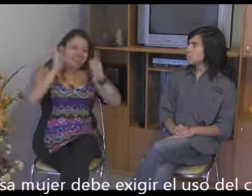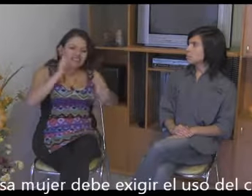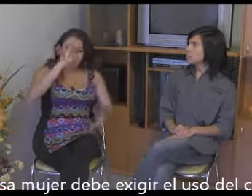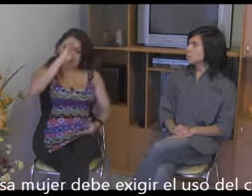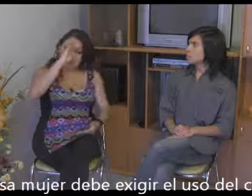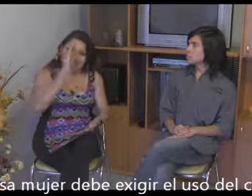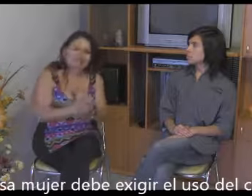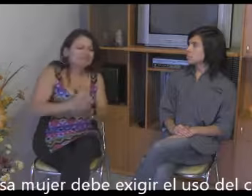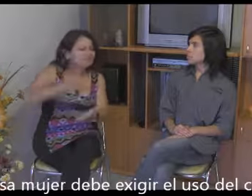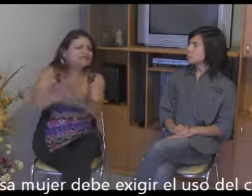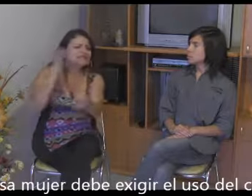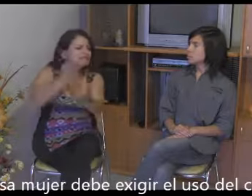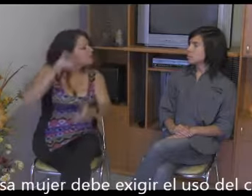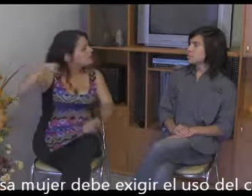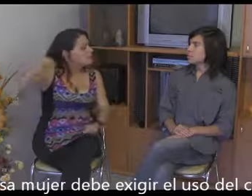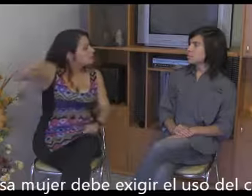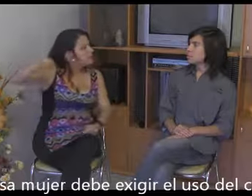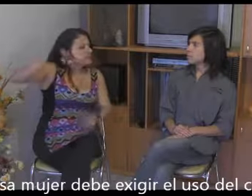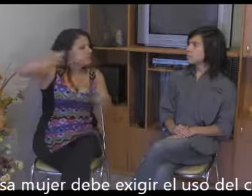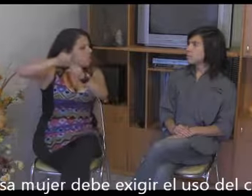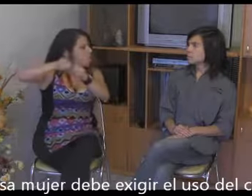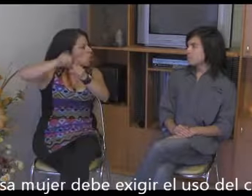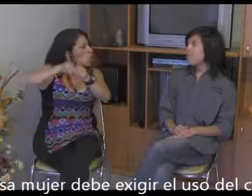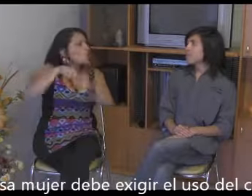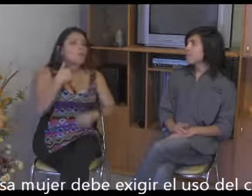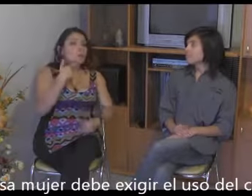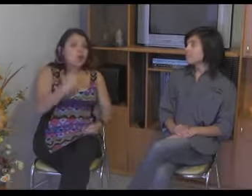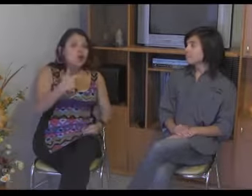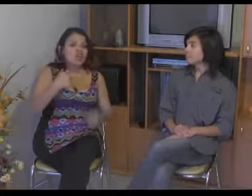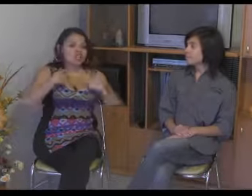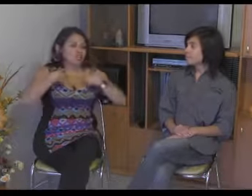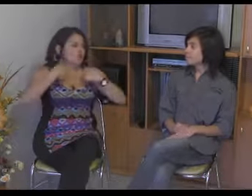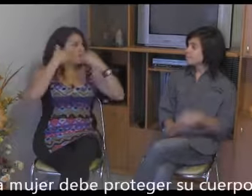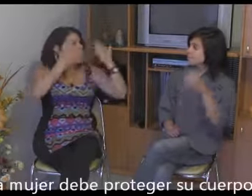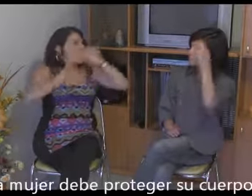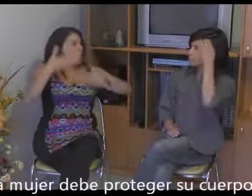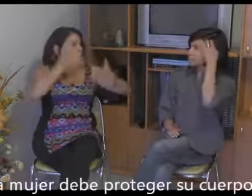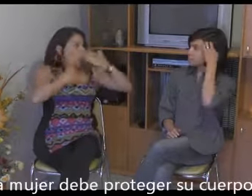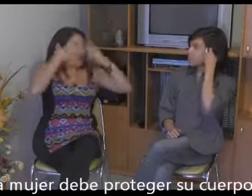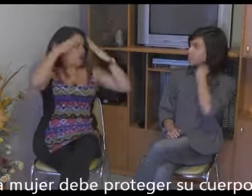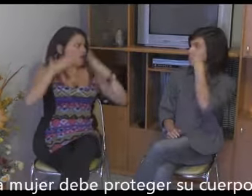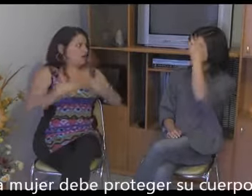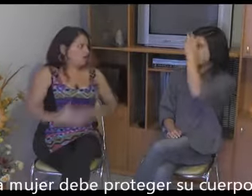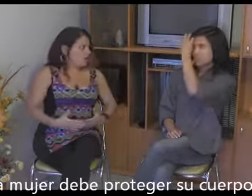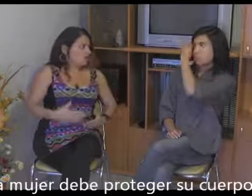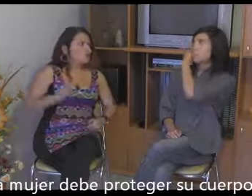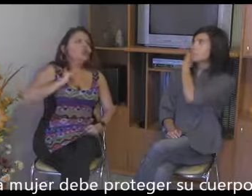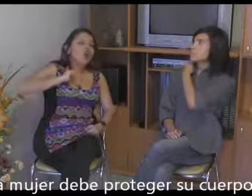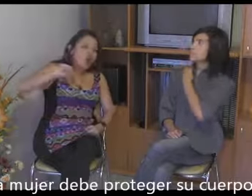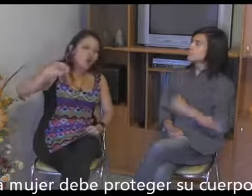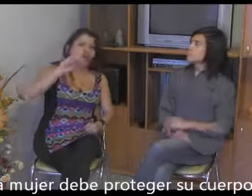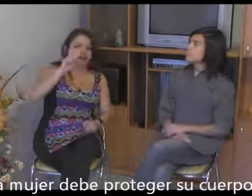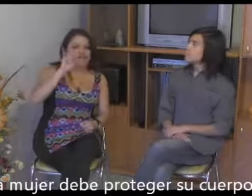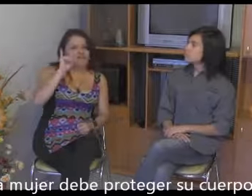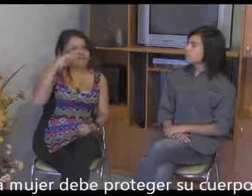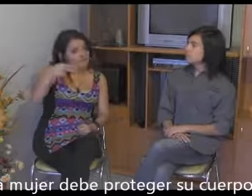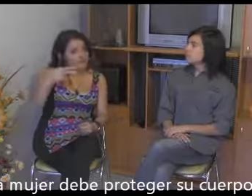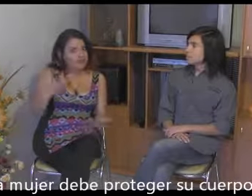usar preservativo. La mujer debe exigirle que él use el condón, porque yo debo protegerme contra el